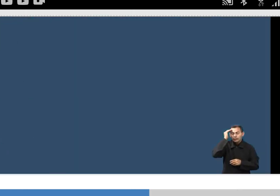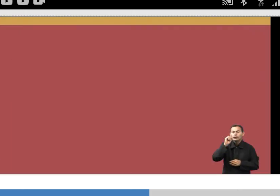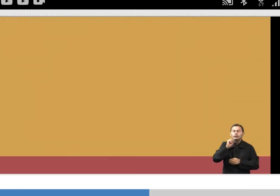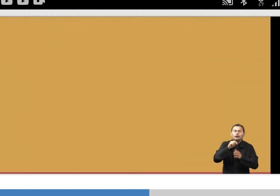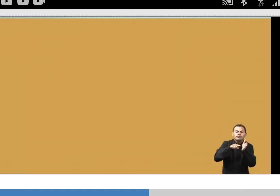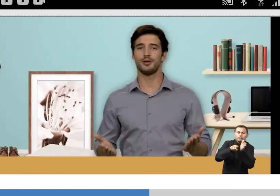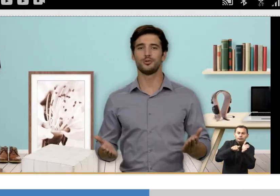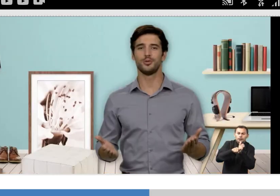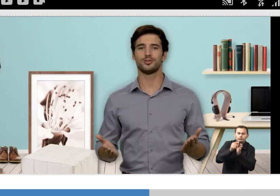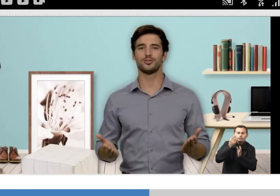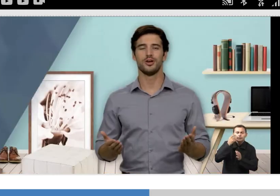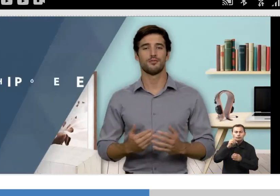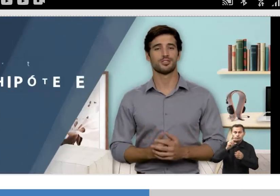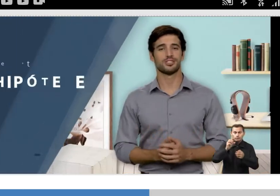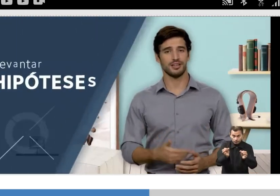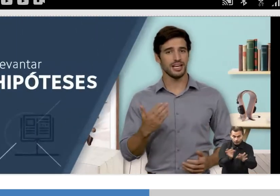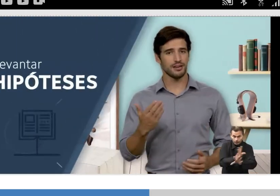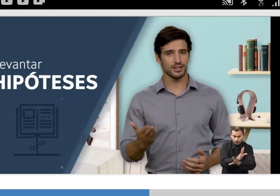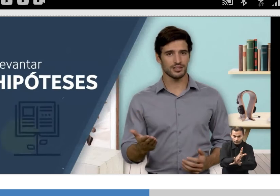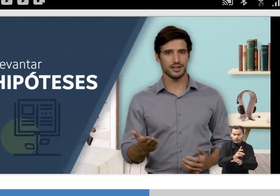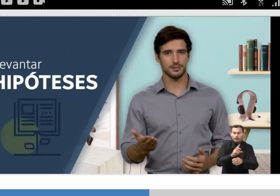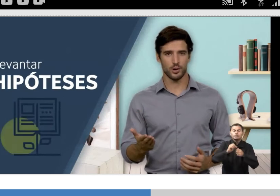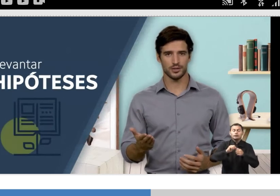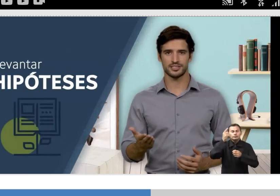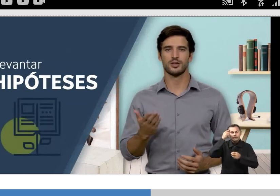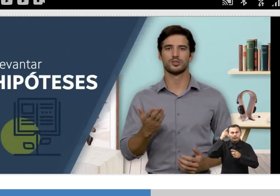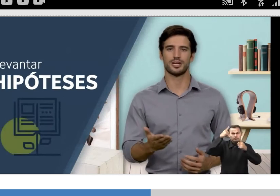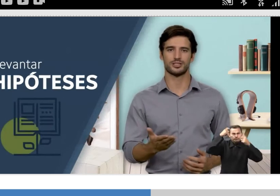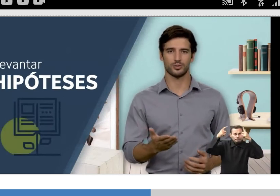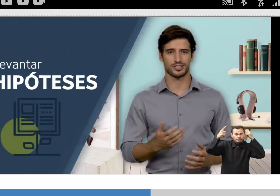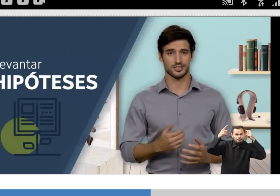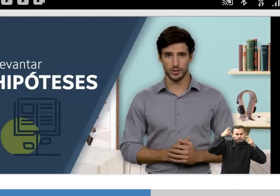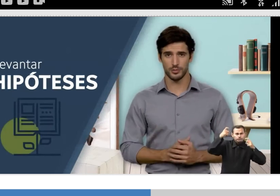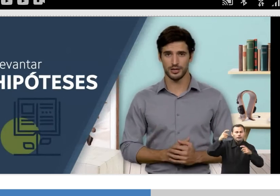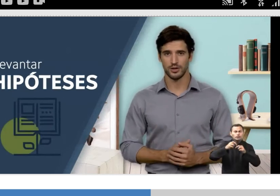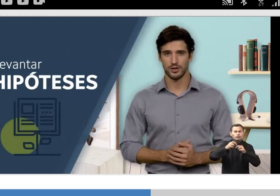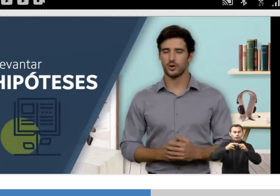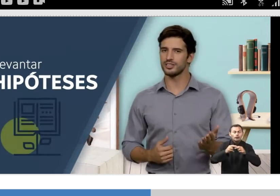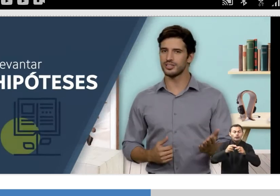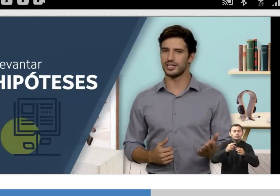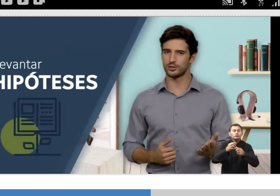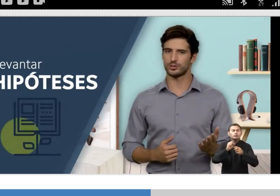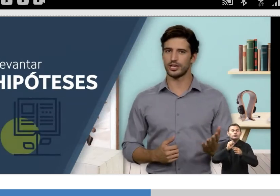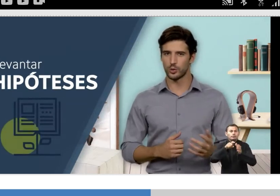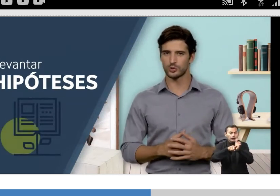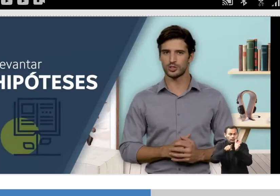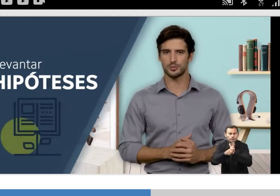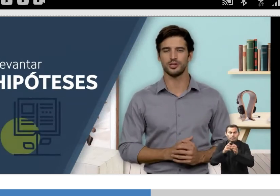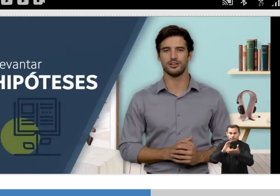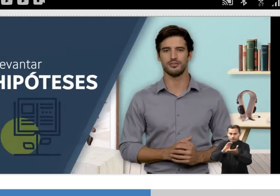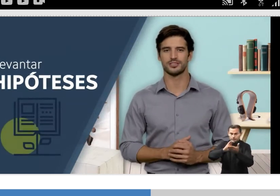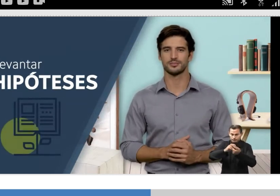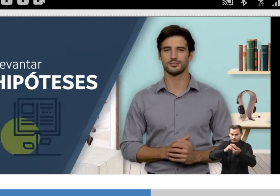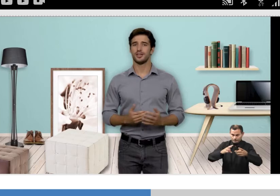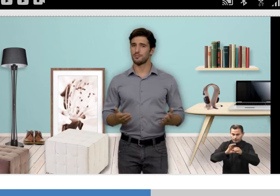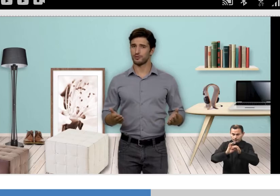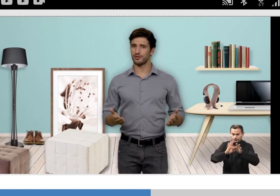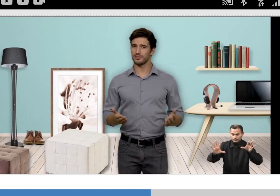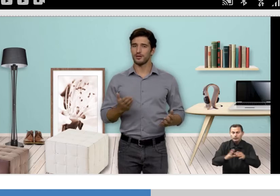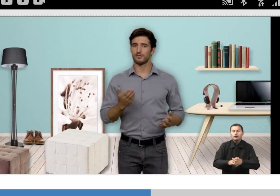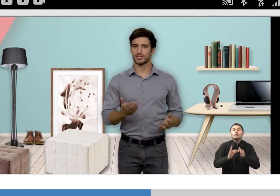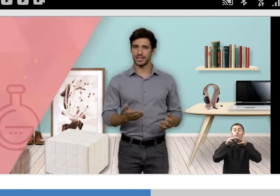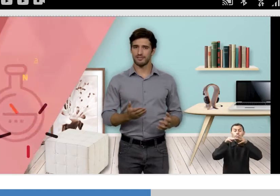exposta. Feito isso, você deve levantar hipóteses sobre a situação-problema, considerando os recursos disponíveis. E